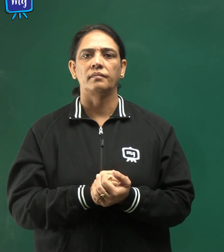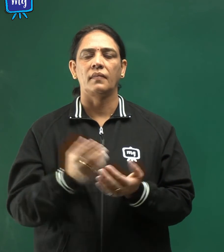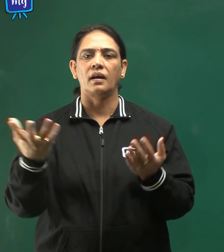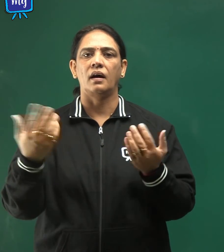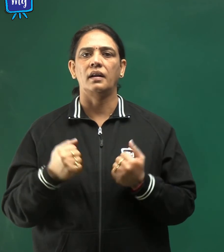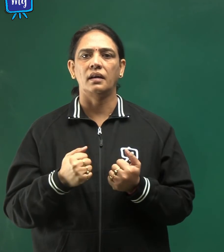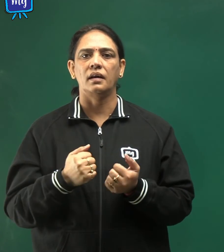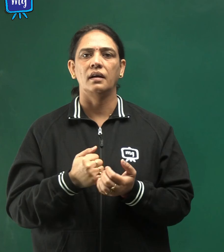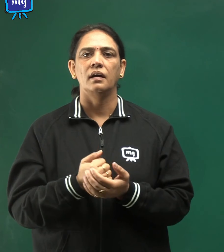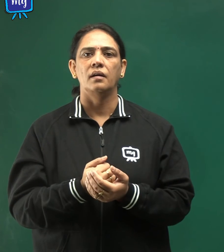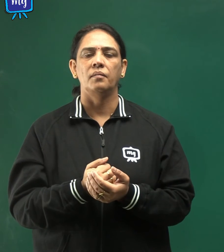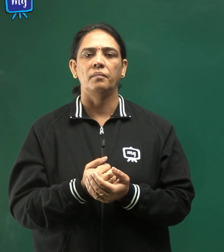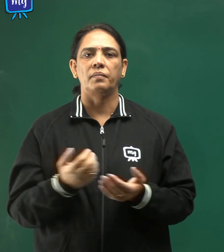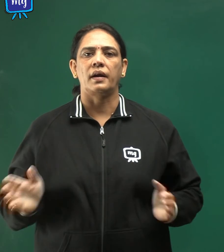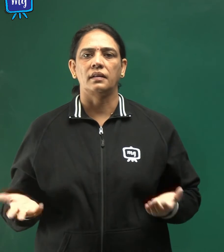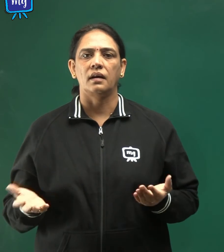आने की प्रायिकता